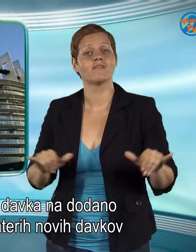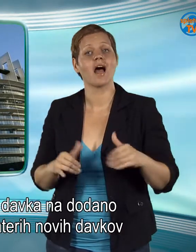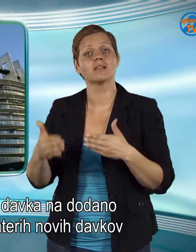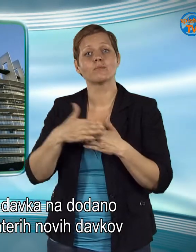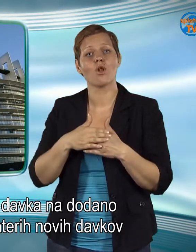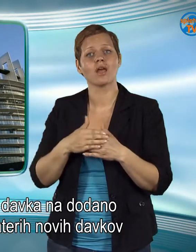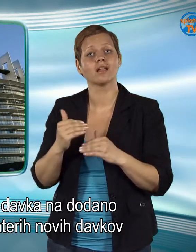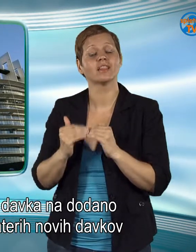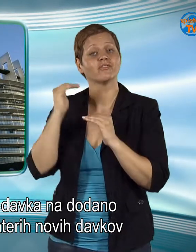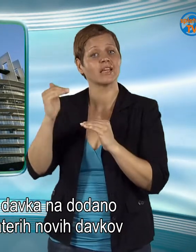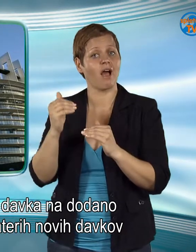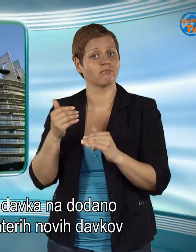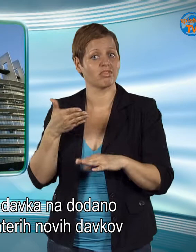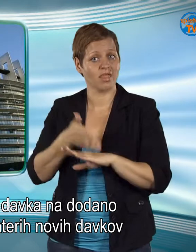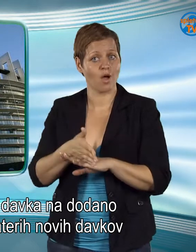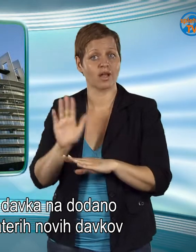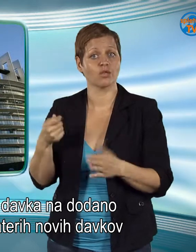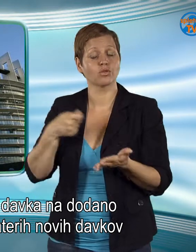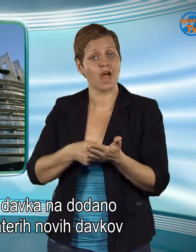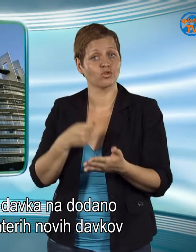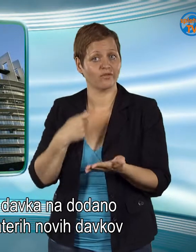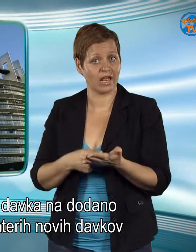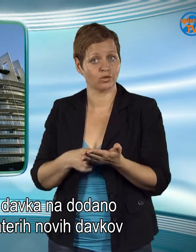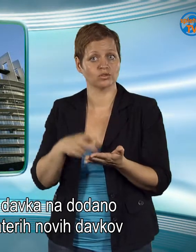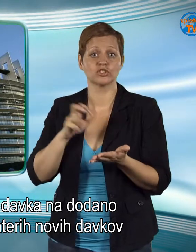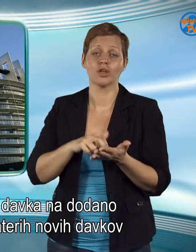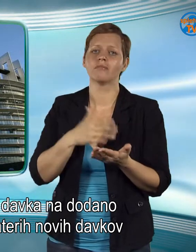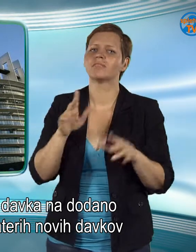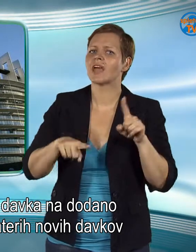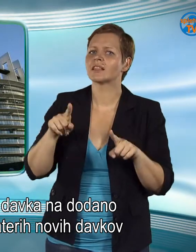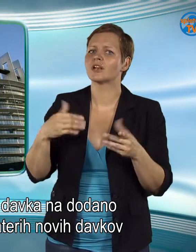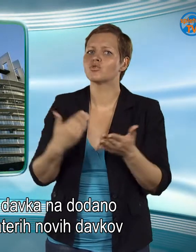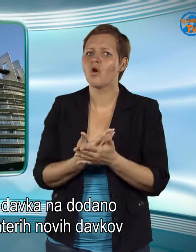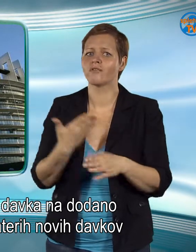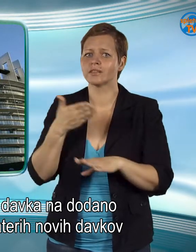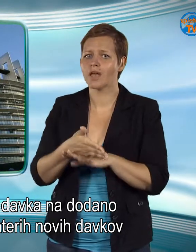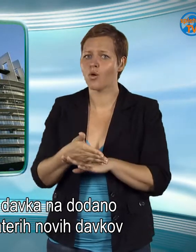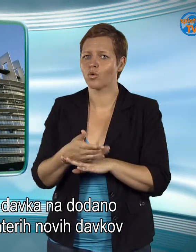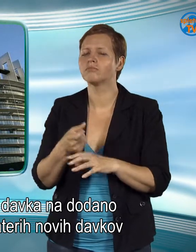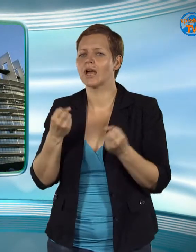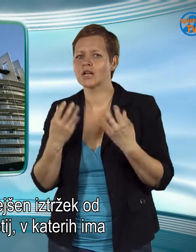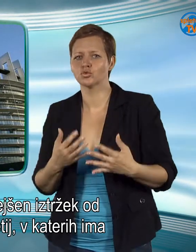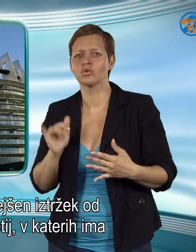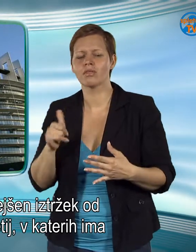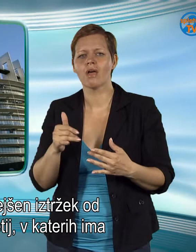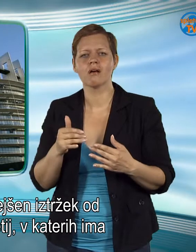Vlada poleg dviga davka na dodano vrednost in še nekaterih novih davkov računa na precejšen iztržek od